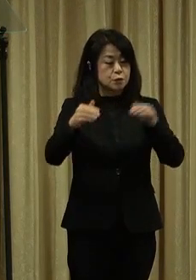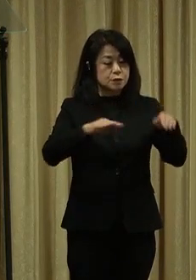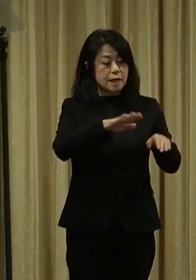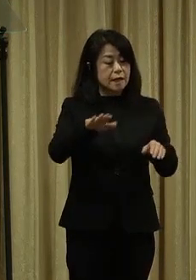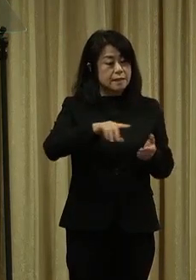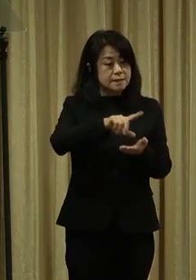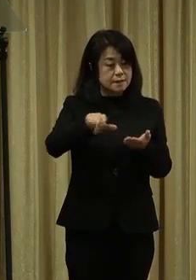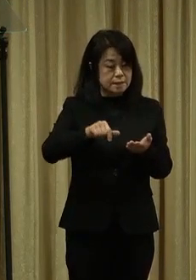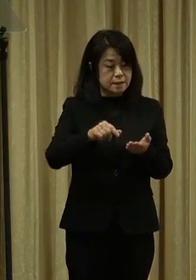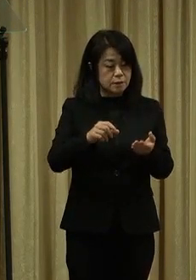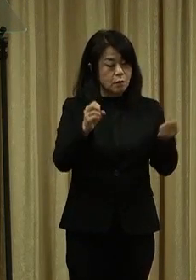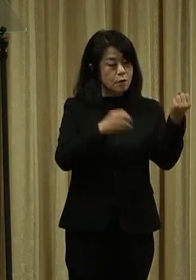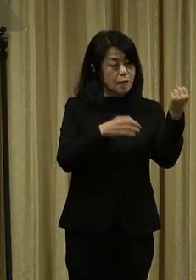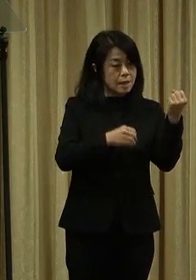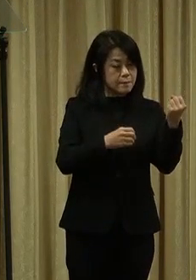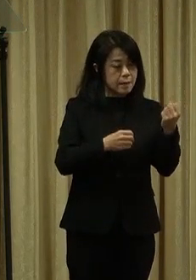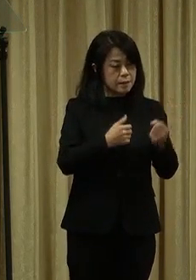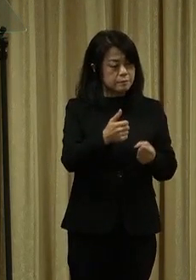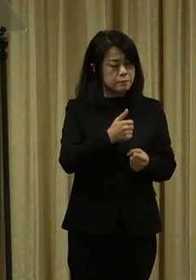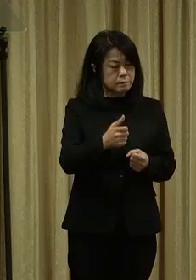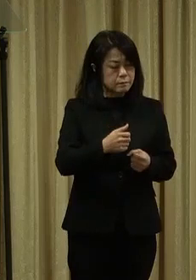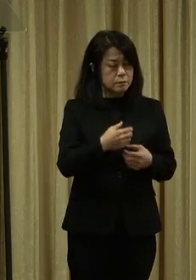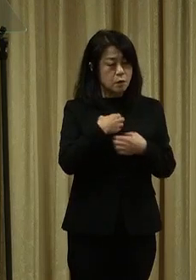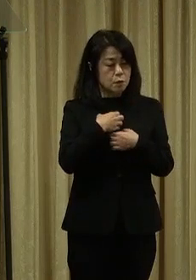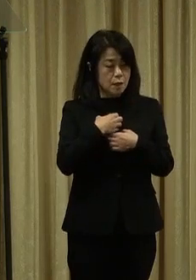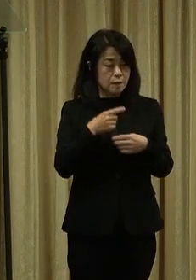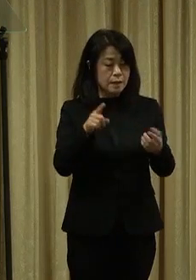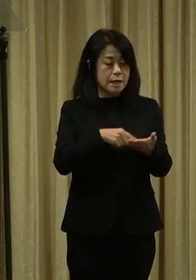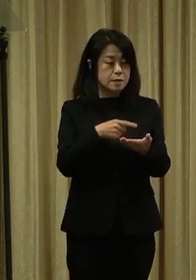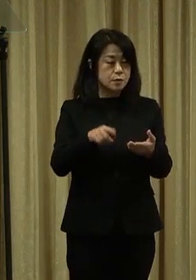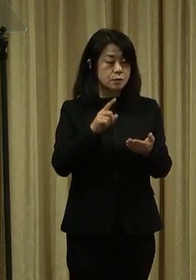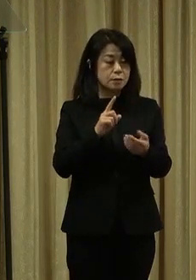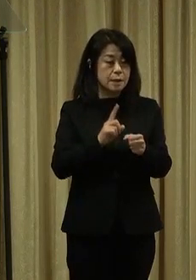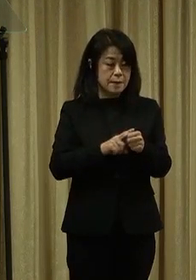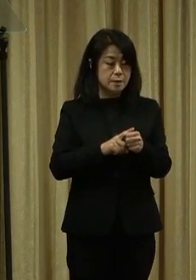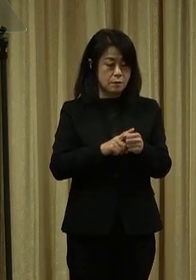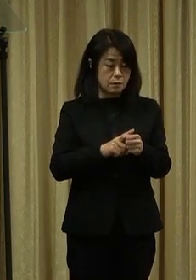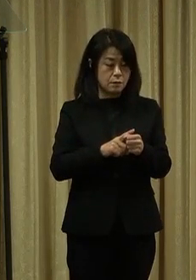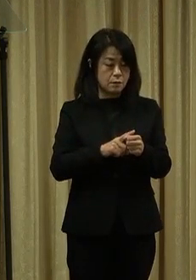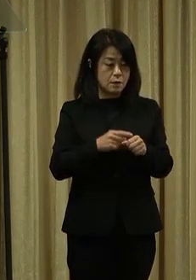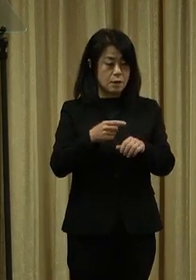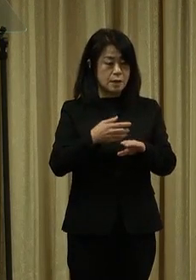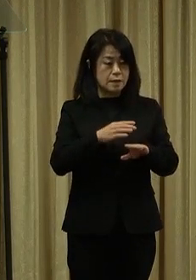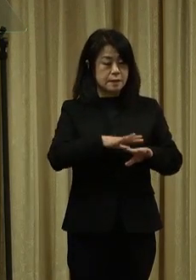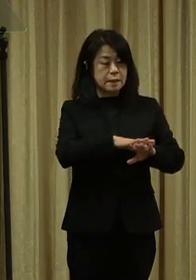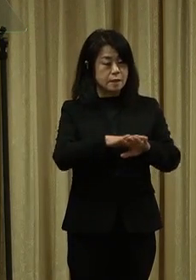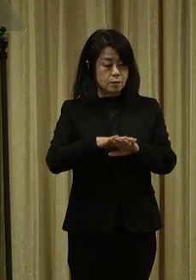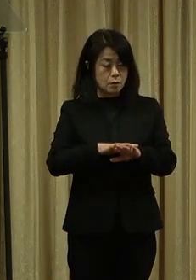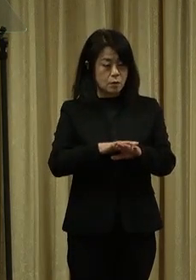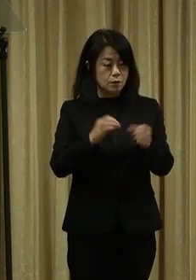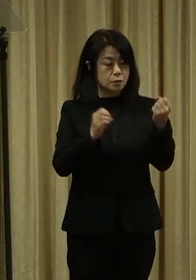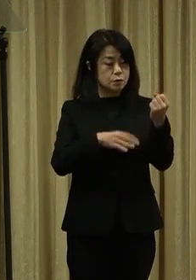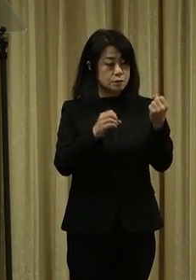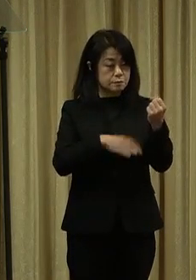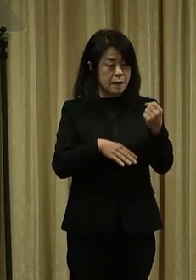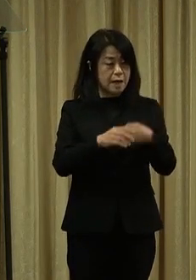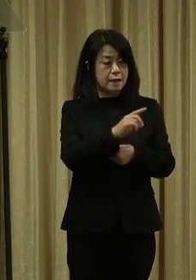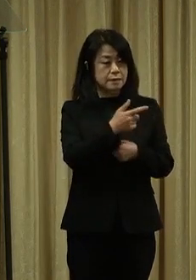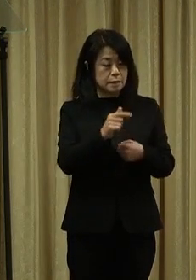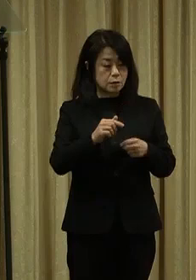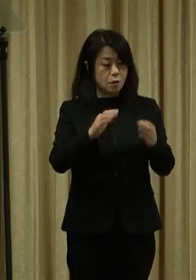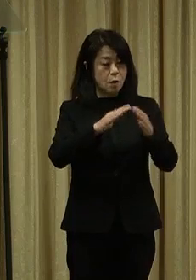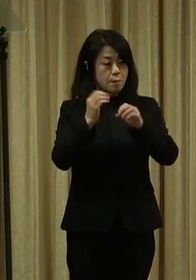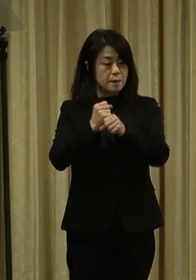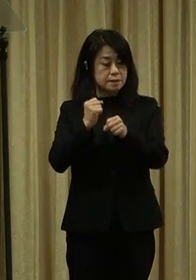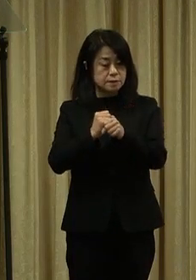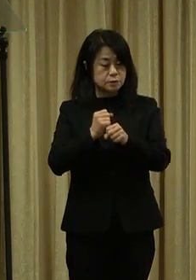買い物への不安解消のためネットスーパーの活用や地域ぐるみの宅配ボックス導入を支援するほか、まちづくりに取り組む